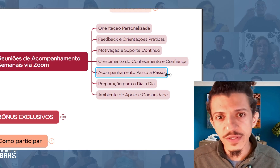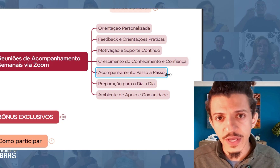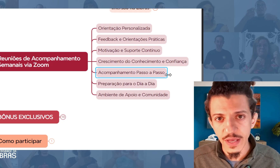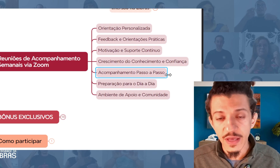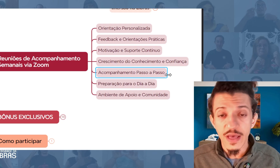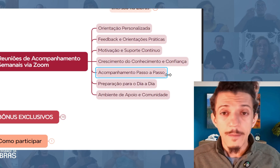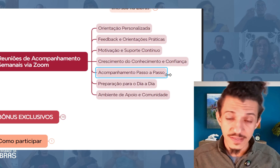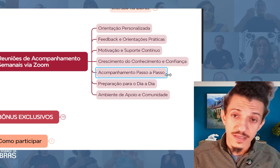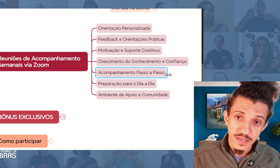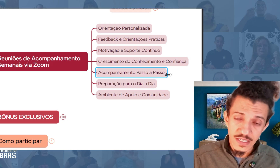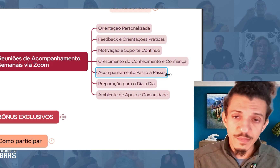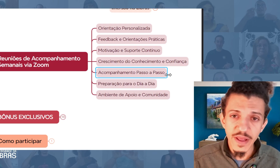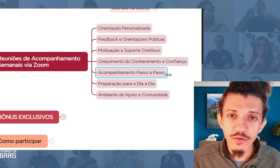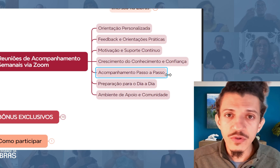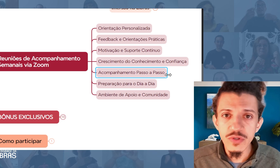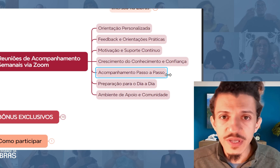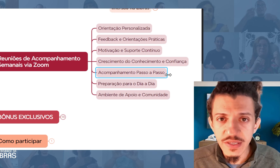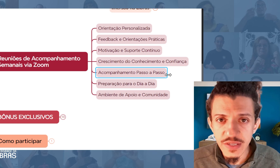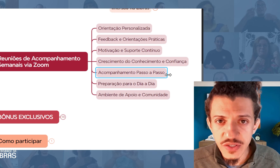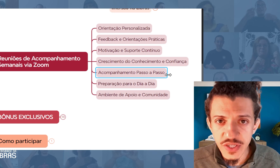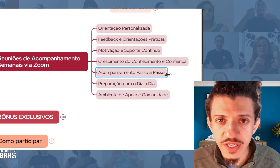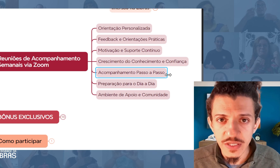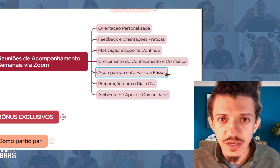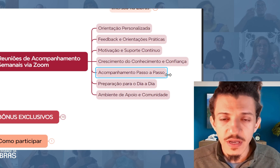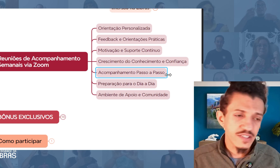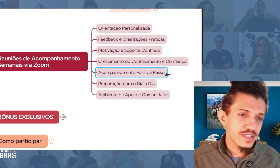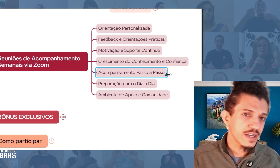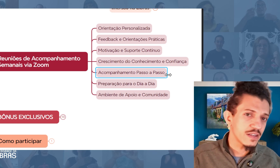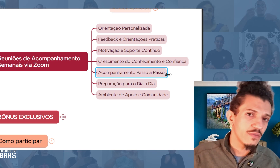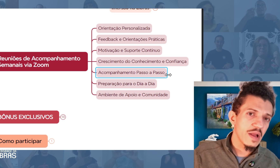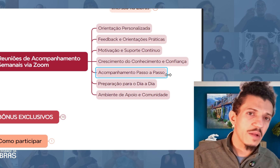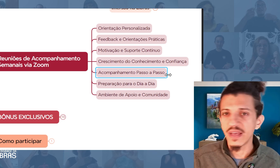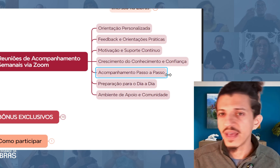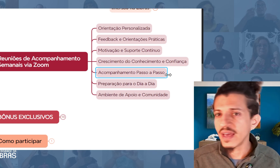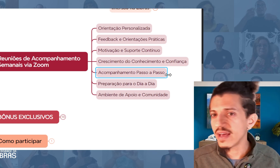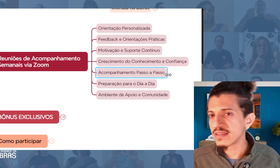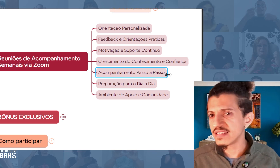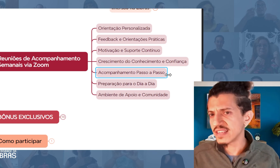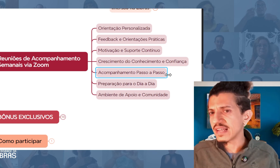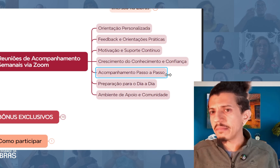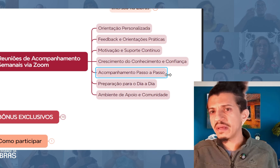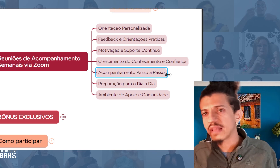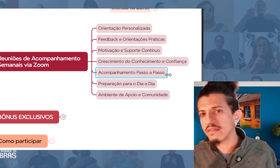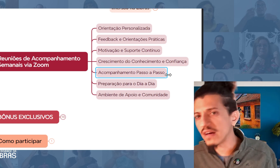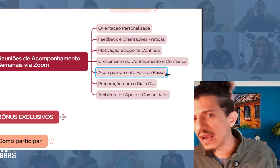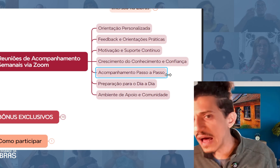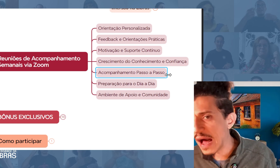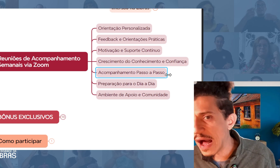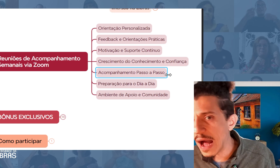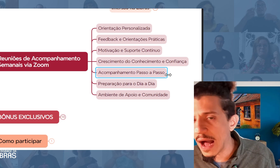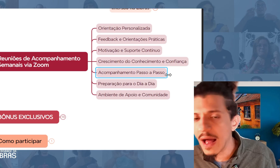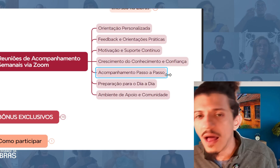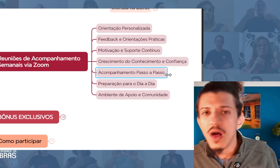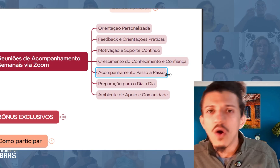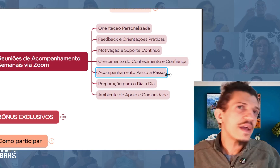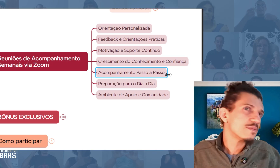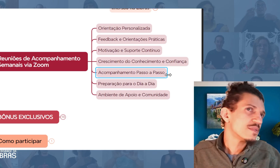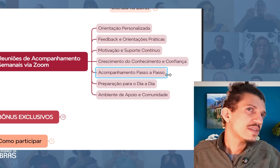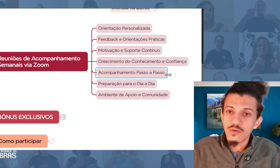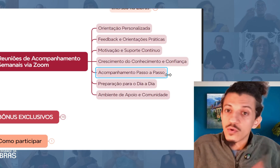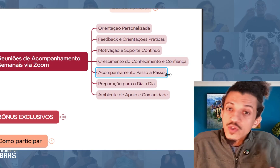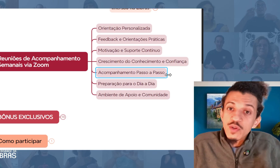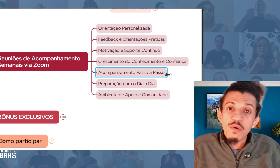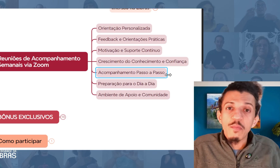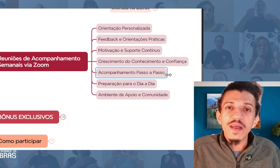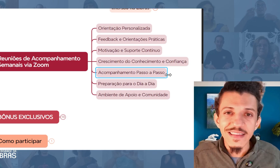você. Mas se nesse período de 15 dias você achar que não era para você, que você já sabia tudo que estava lá, ou mesmo, sei lá, você não gostou do